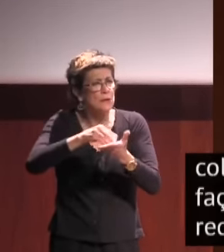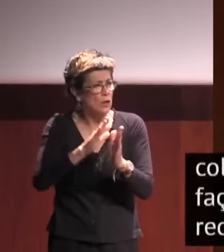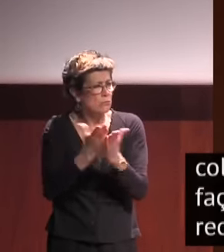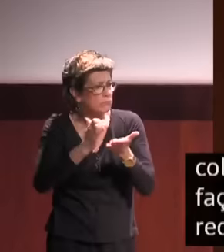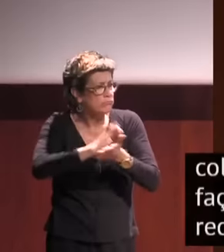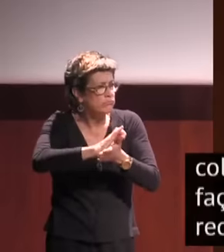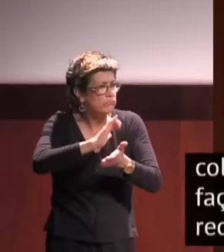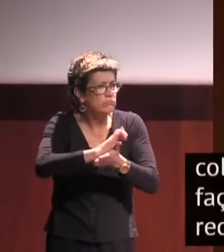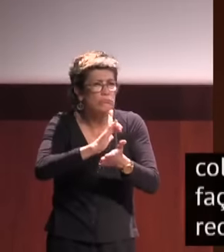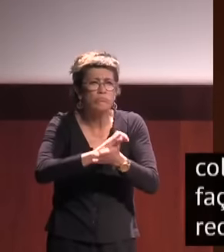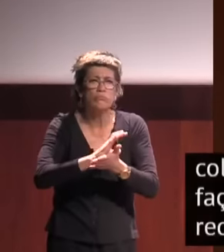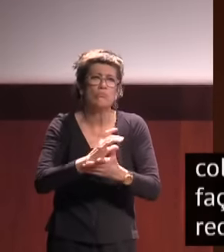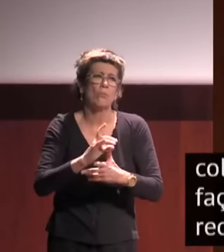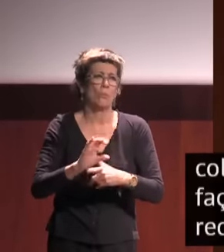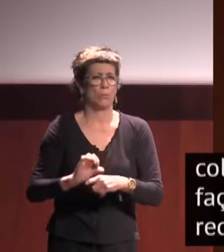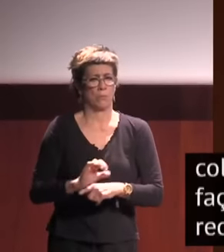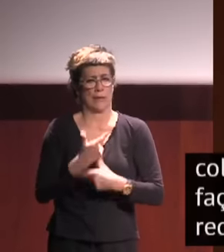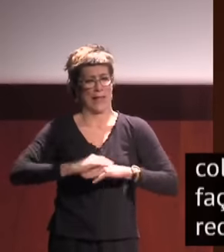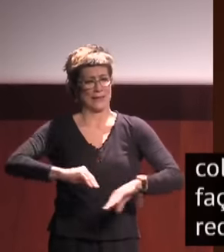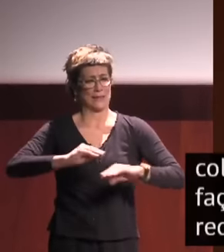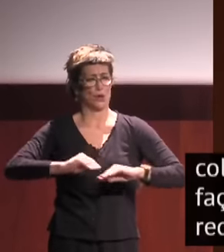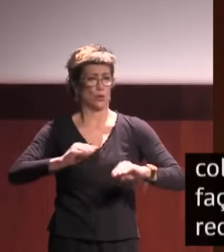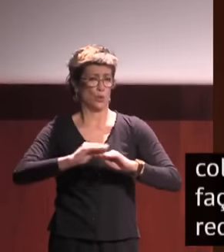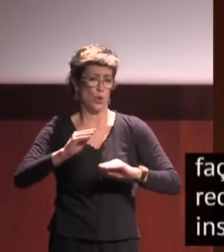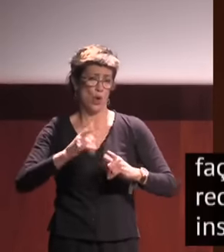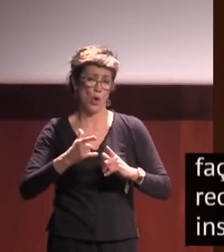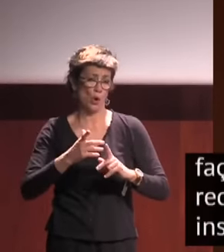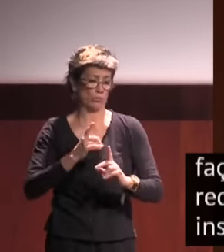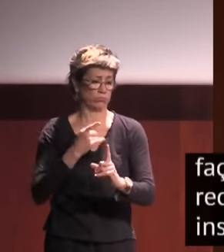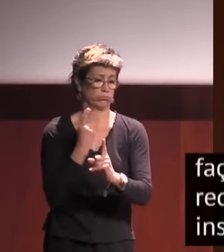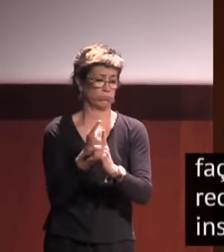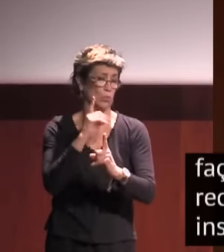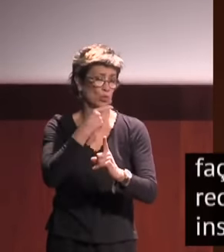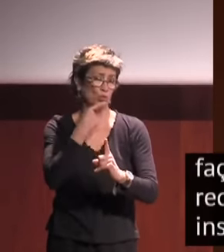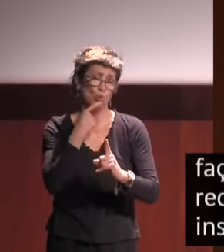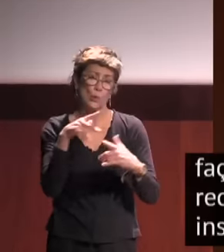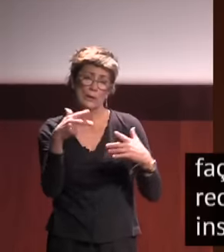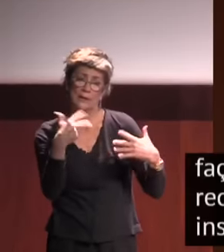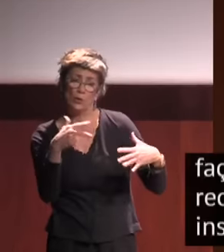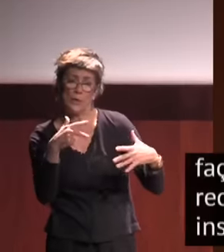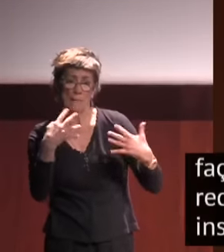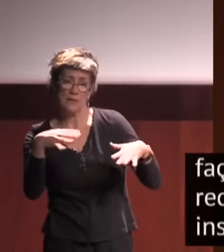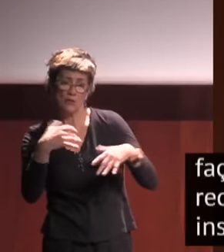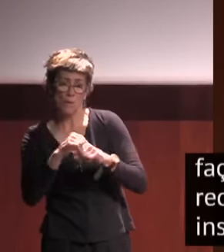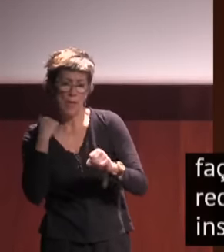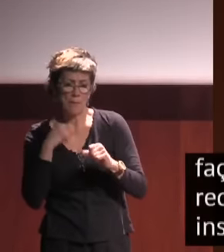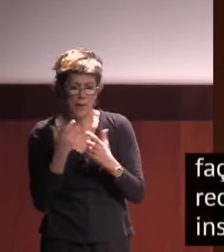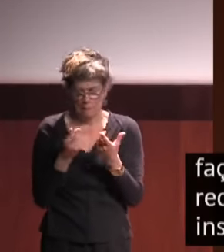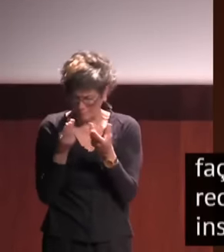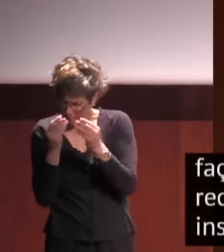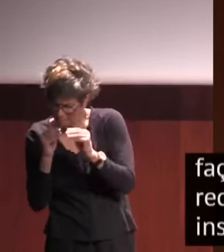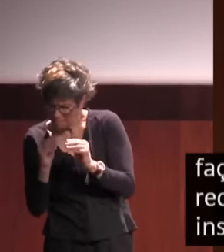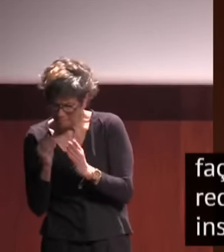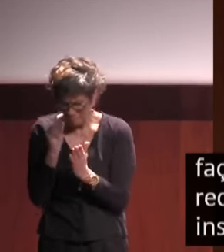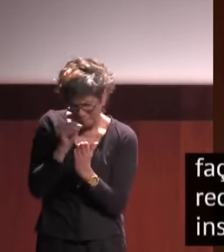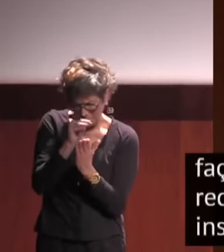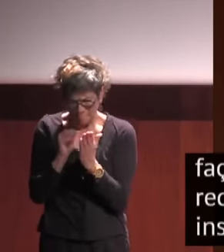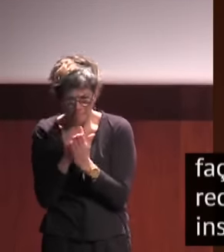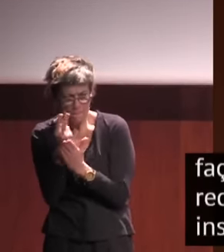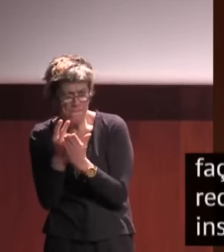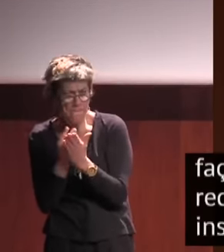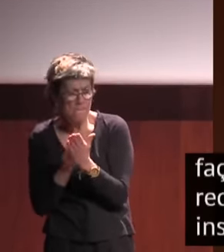par les premiers instituteurs des sourds au XVIIIe et XIXe siècle qui décrivent et parfois illustrent les langues